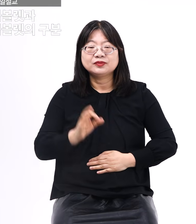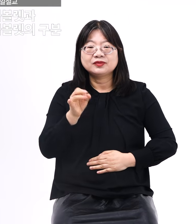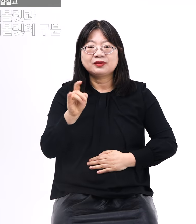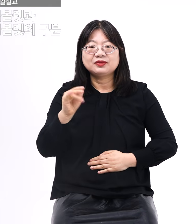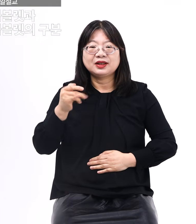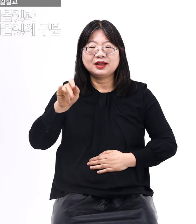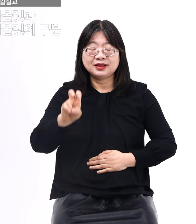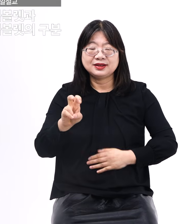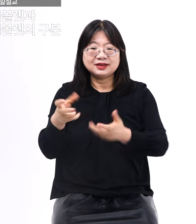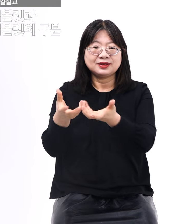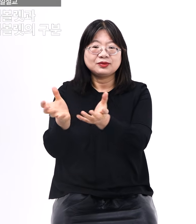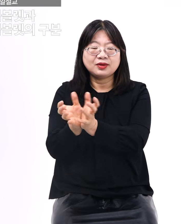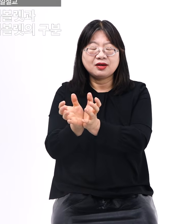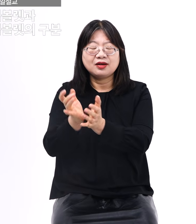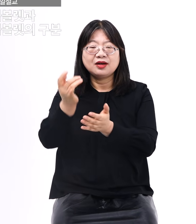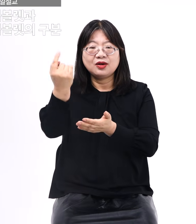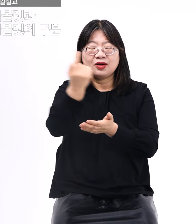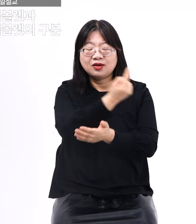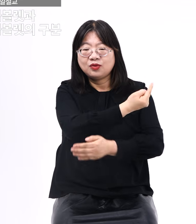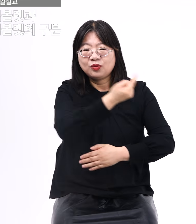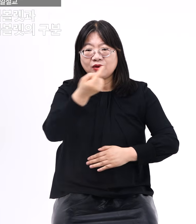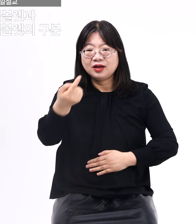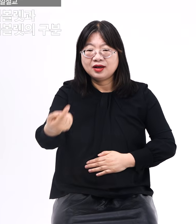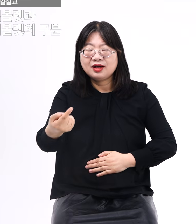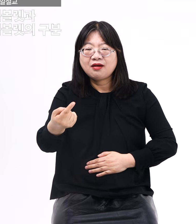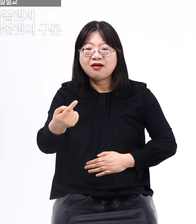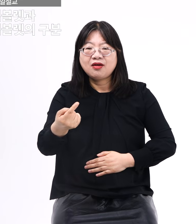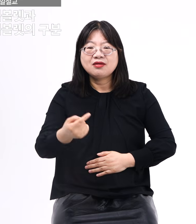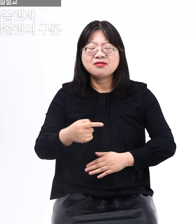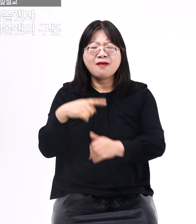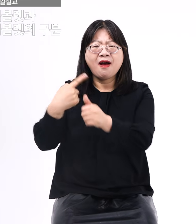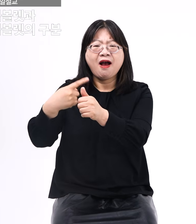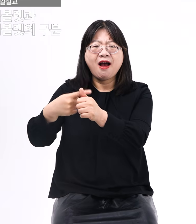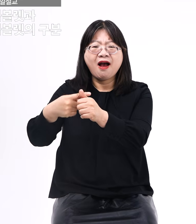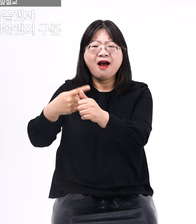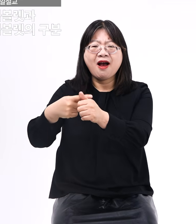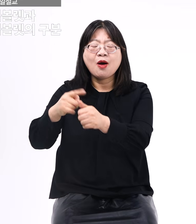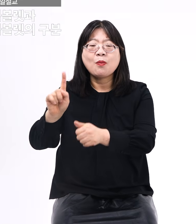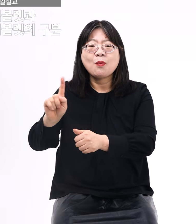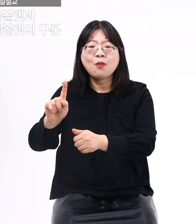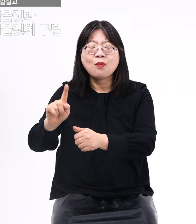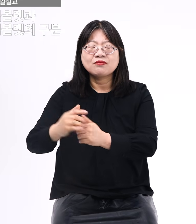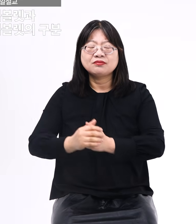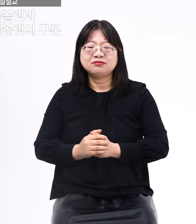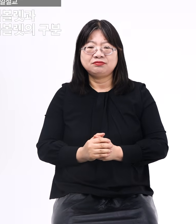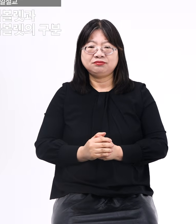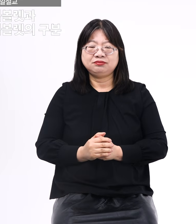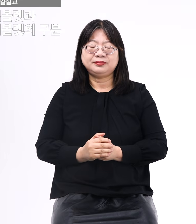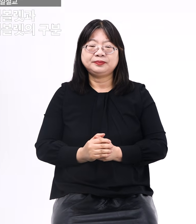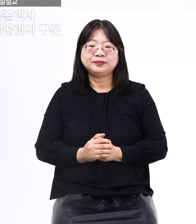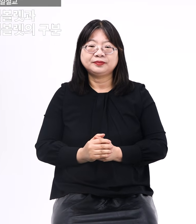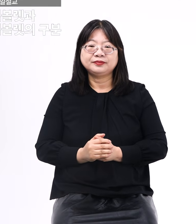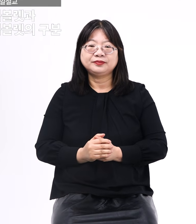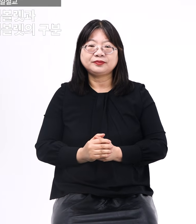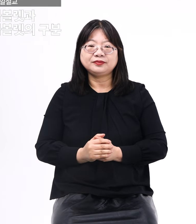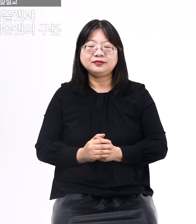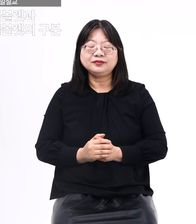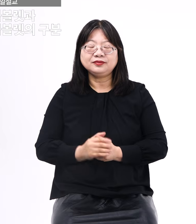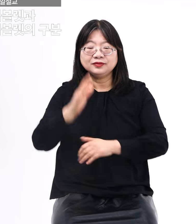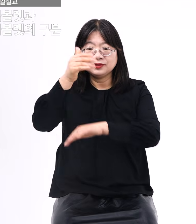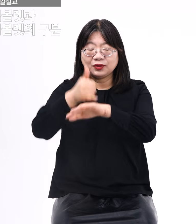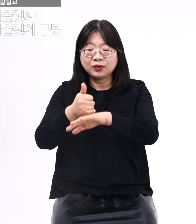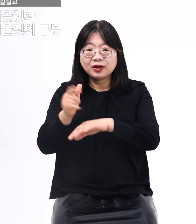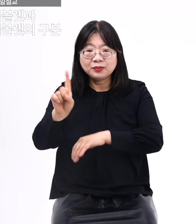에브라임 지파가 올라와서 약을 올리니까 비판을 쏟아부으니까 어떻게